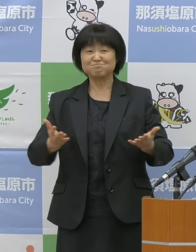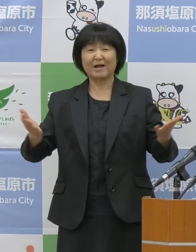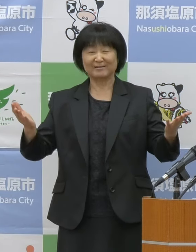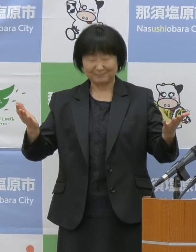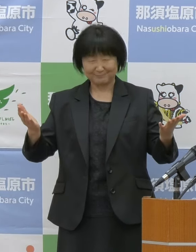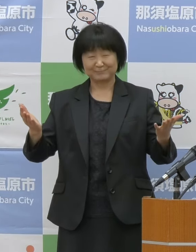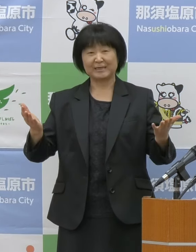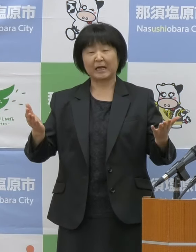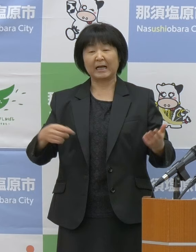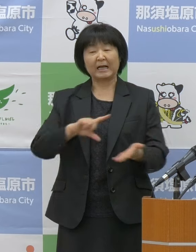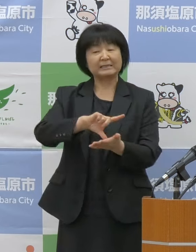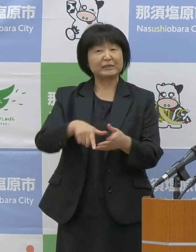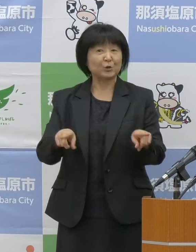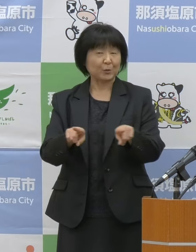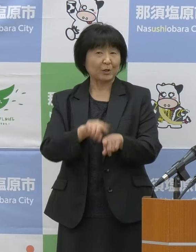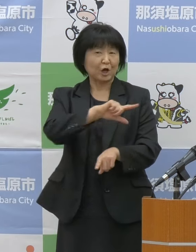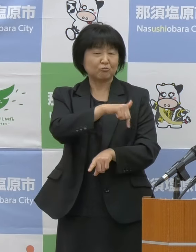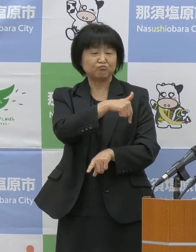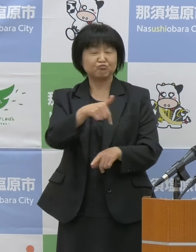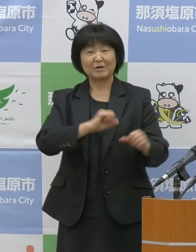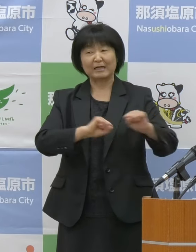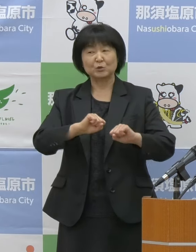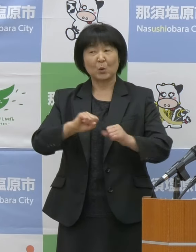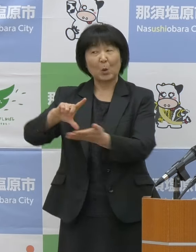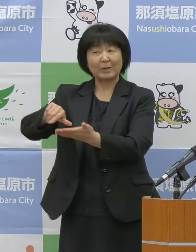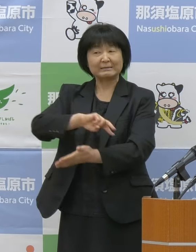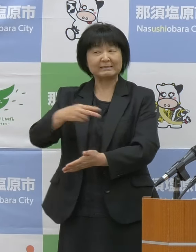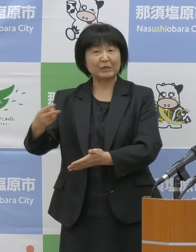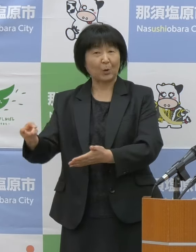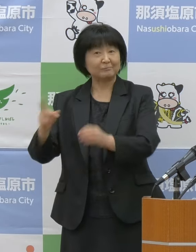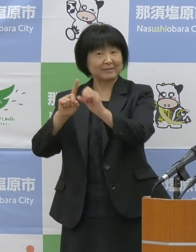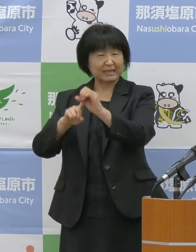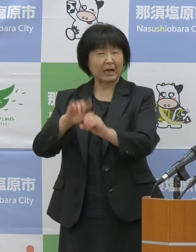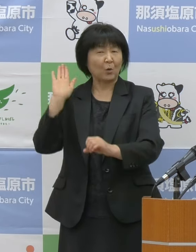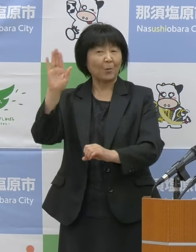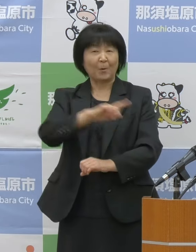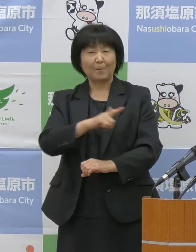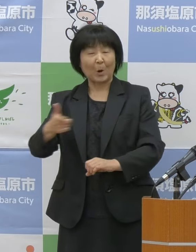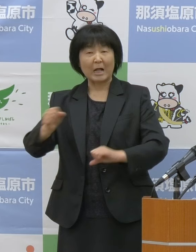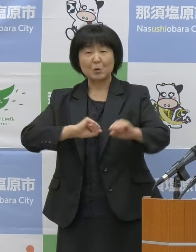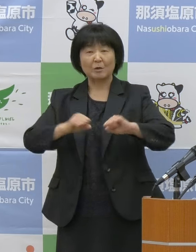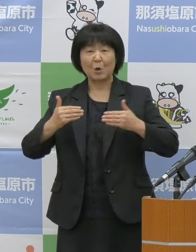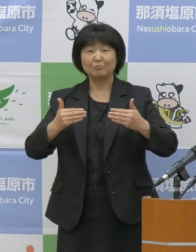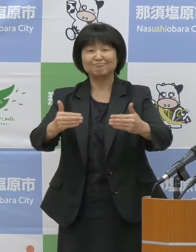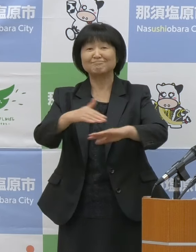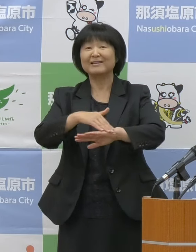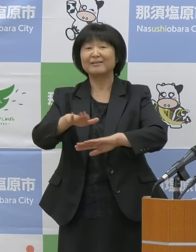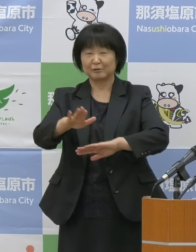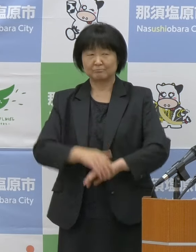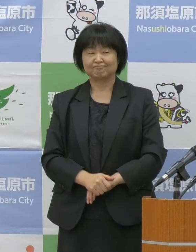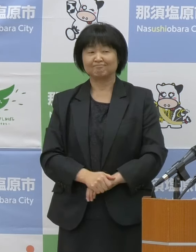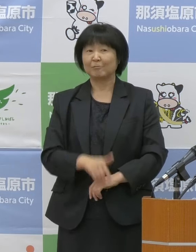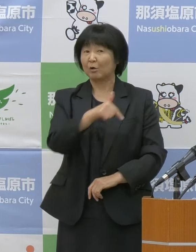り、地域とともに部活動の地域移行に向け今後もさまざまな取り組みを進めてまいります。この部